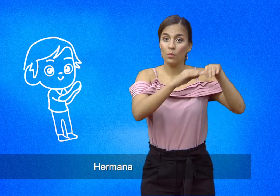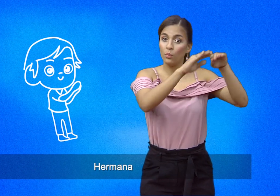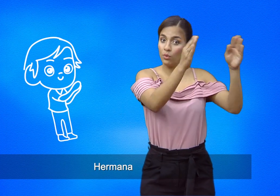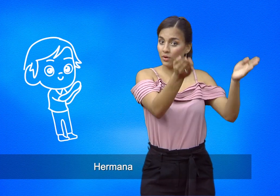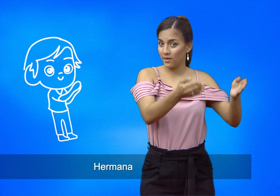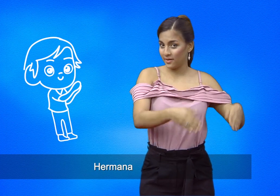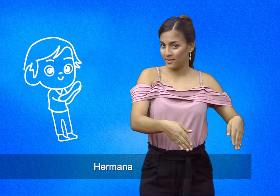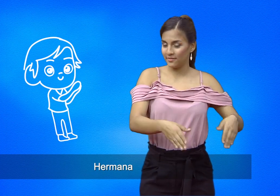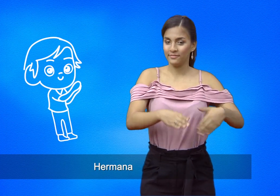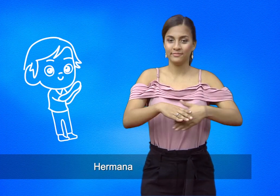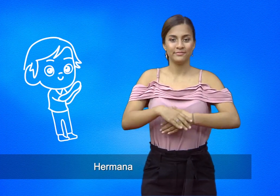y hermana